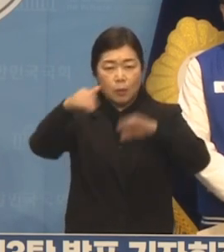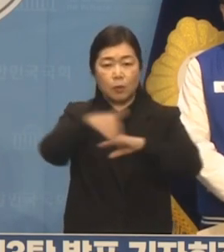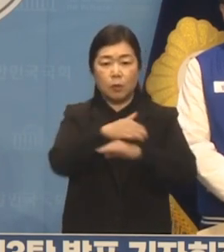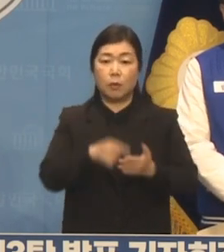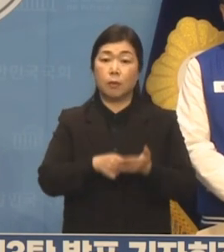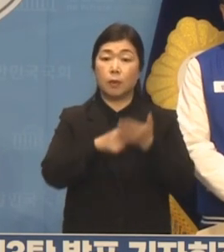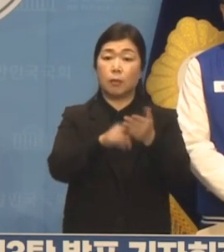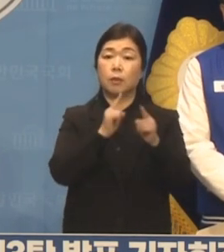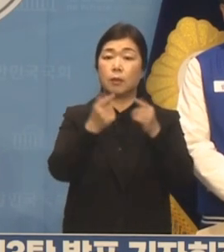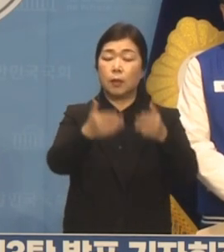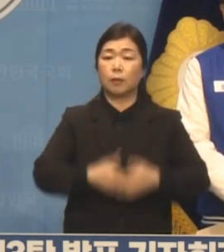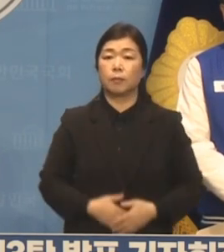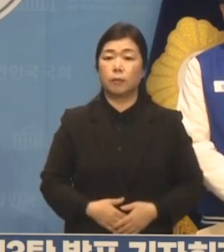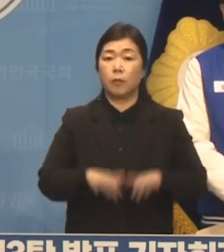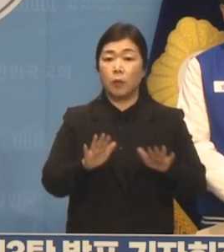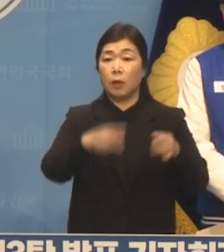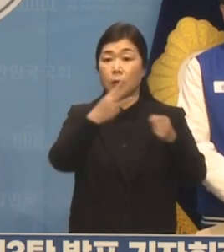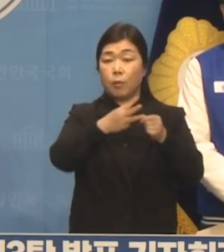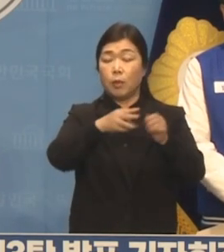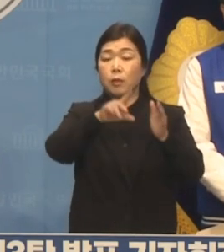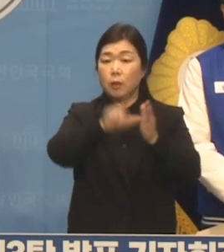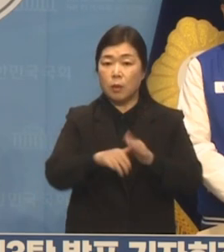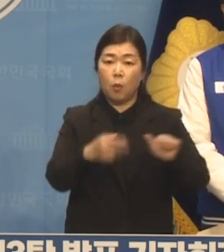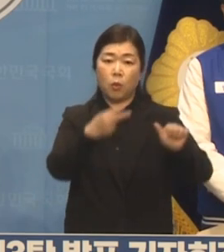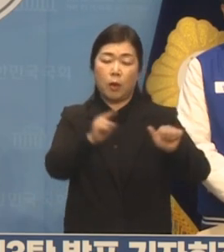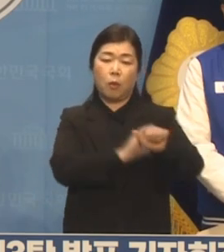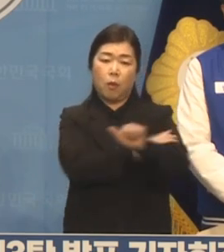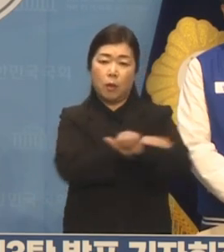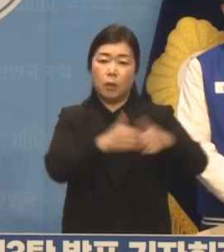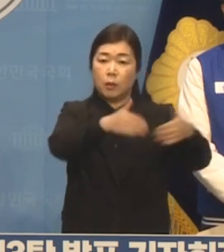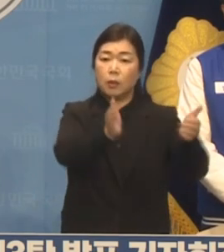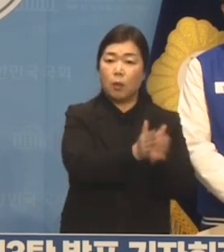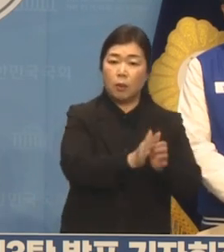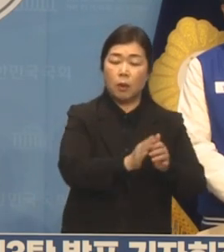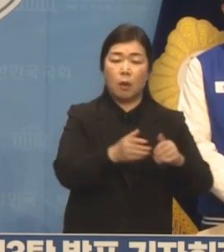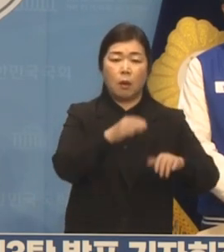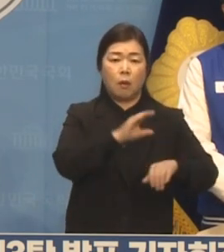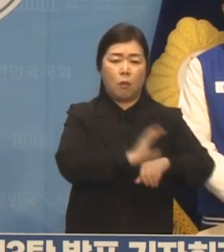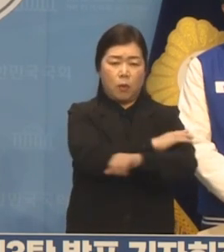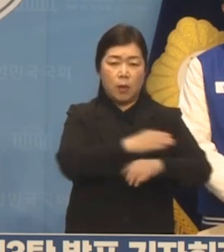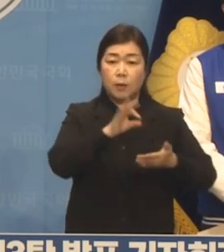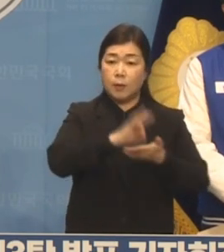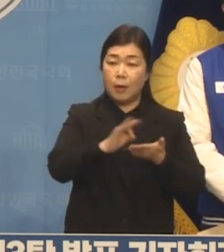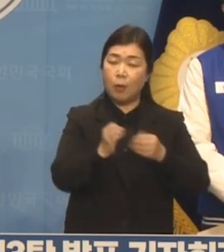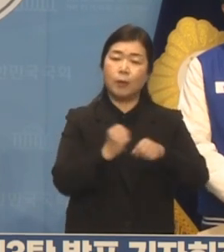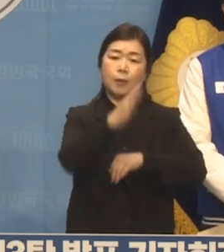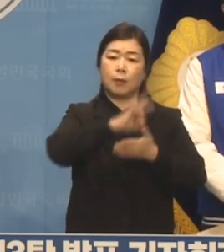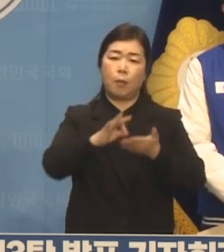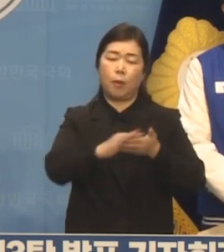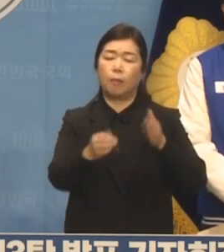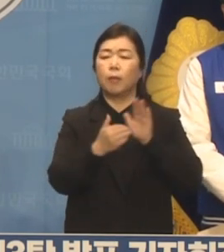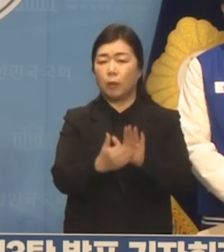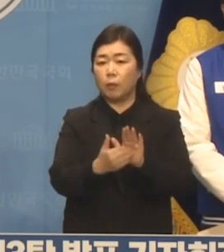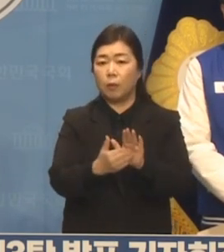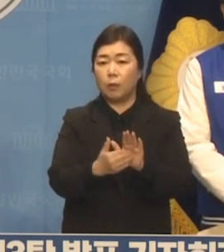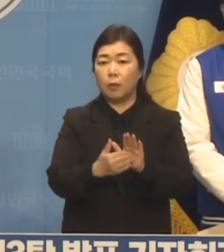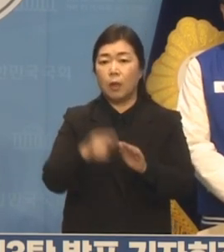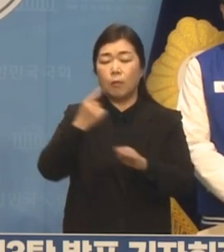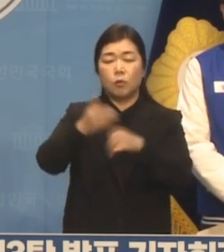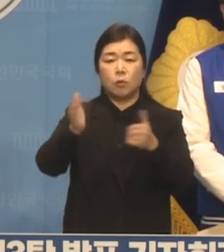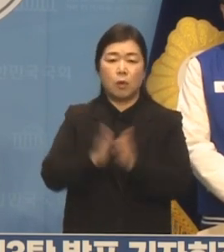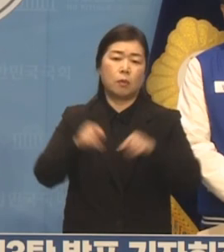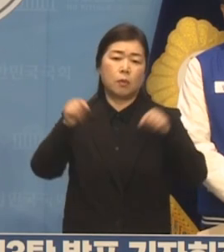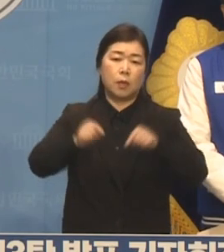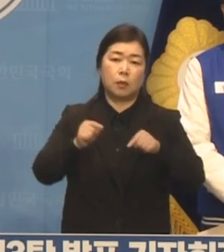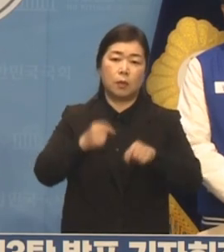합니다. 오늘 그 세 번째 시간으로 5대 권력기관의 권한 남용을 막고 민주적 통제 장치를